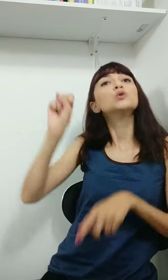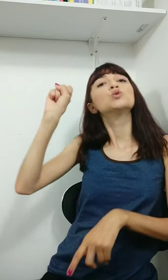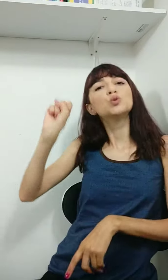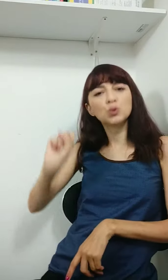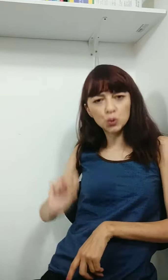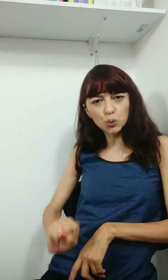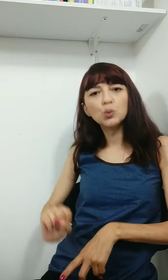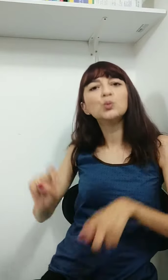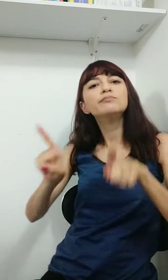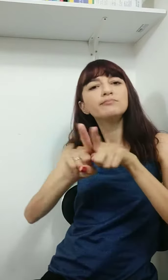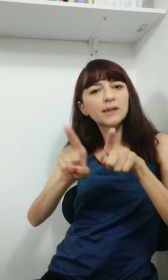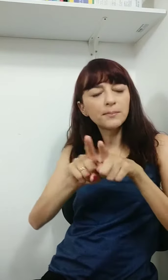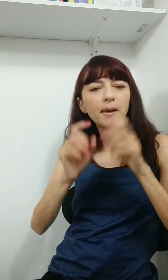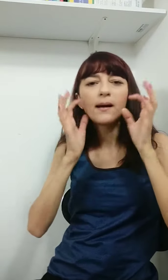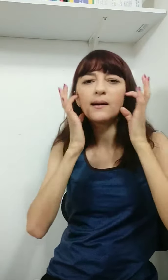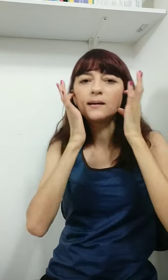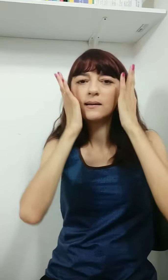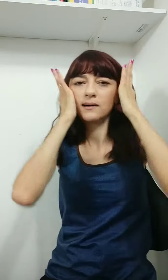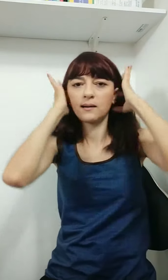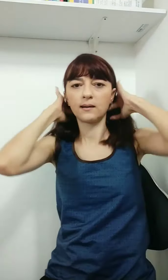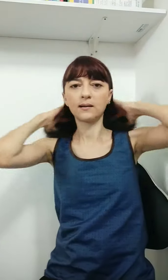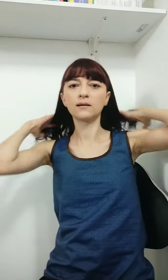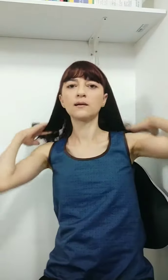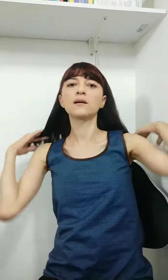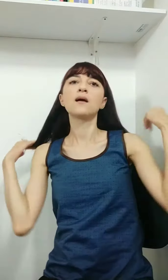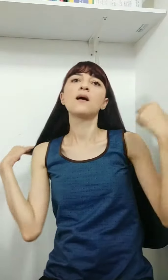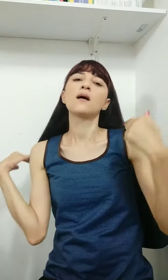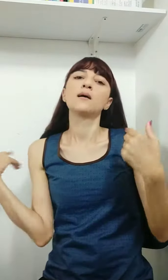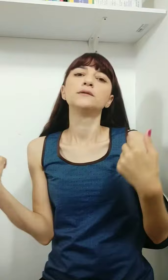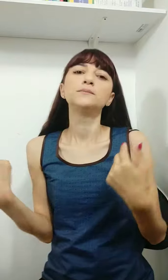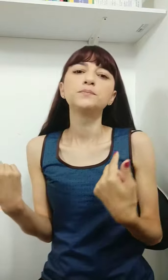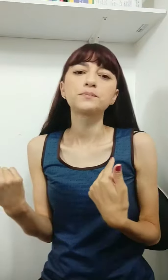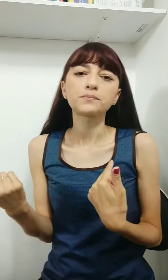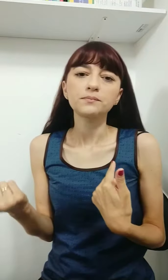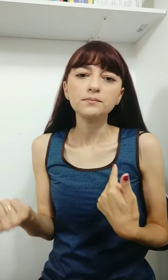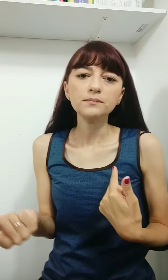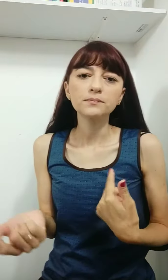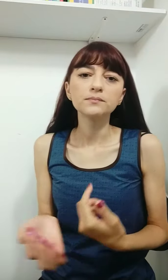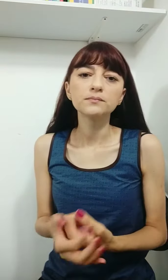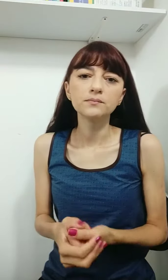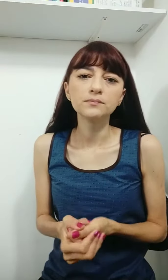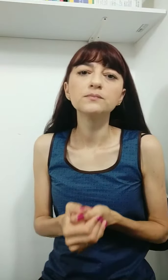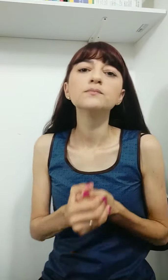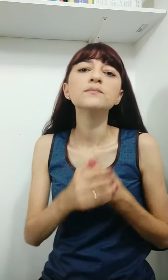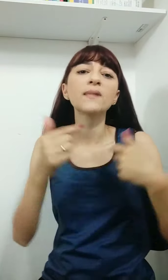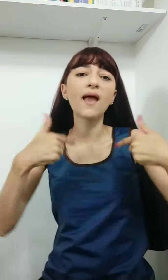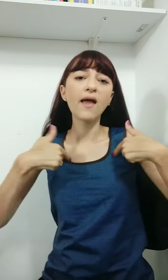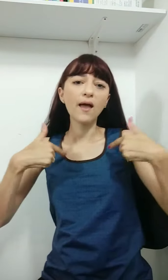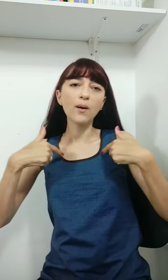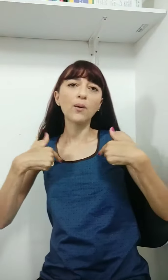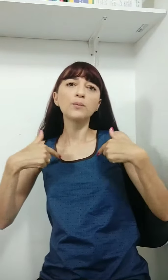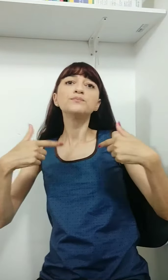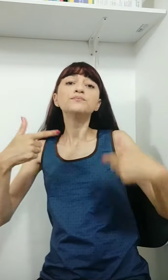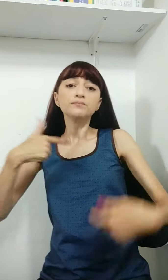algumas diferenças, é normal que a gente tenha algumas diferenças do Norte, Nordeste, Sul, isso é completamente natural, tá